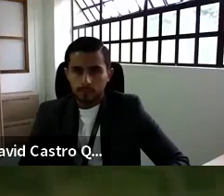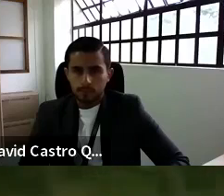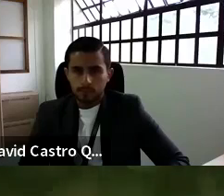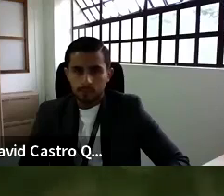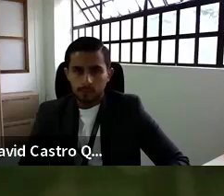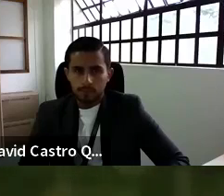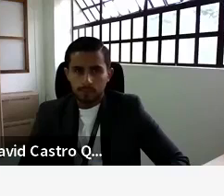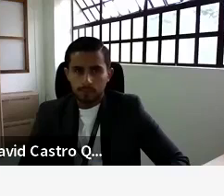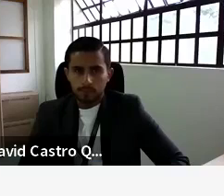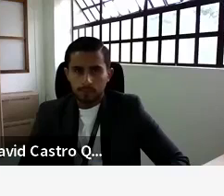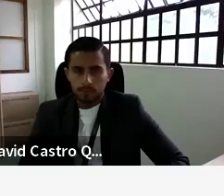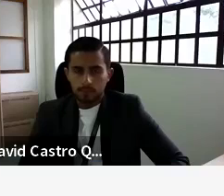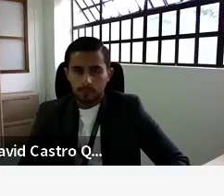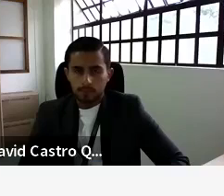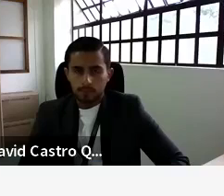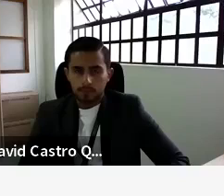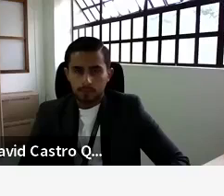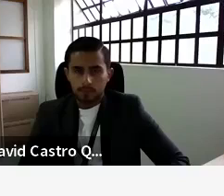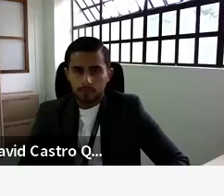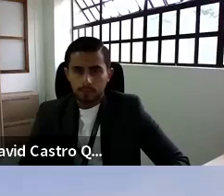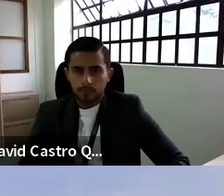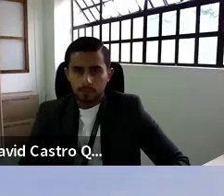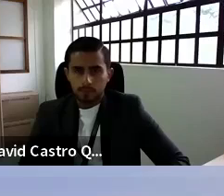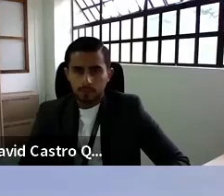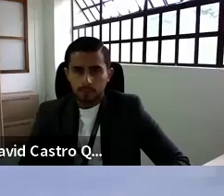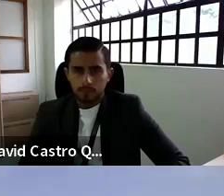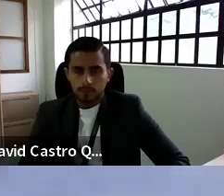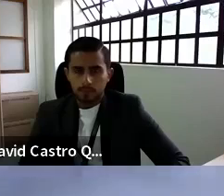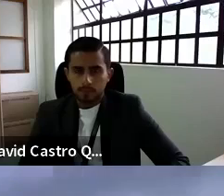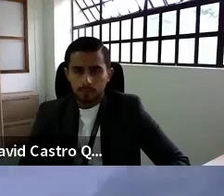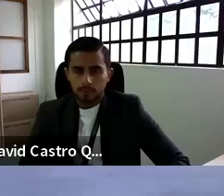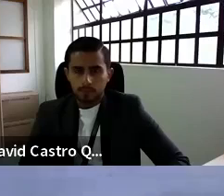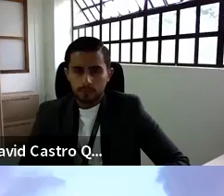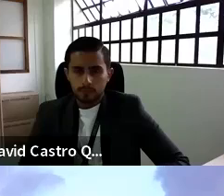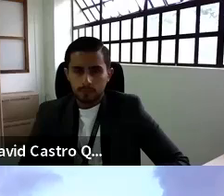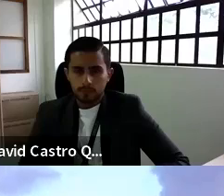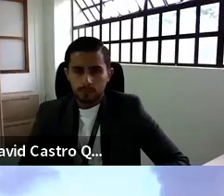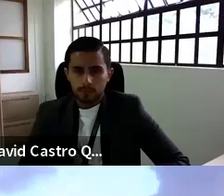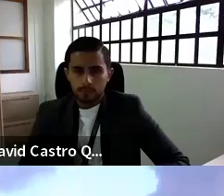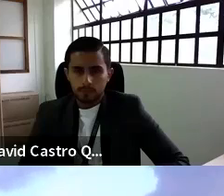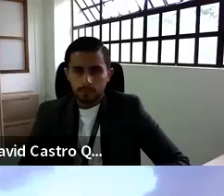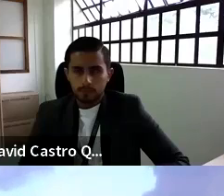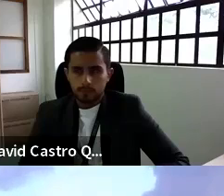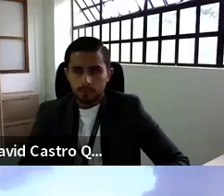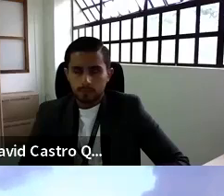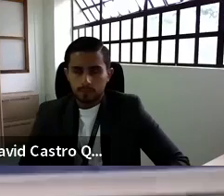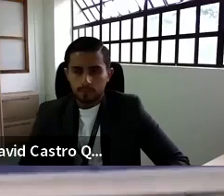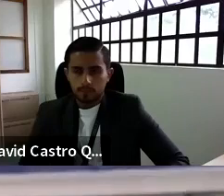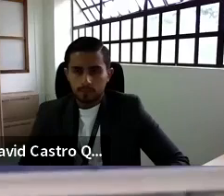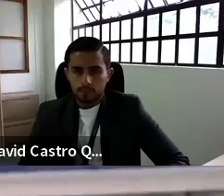tarde de hoy comenzando le daría las gracias por esta gran actividad por esta gran integración que nos está veniendo el día de hoy la verdad es que hacer actividad